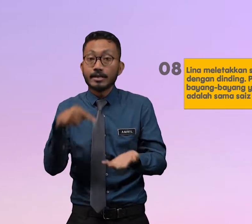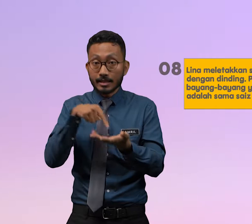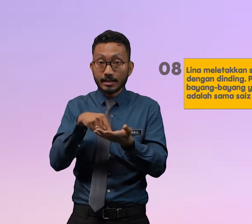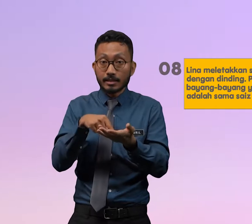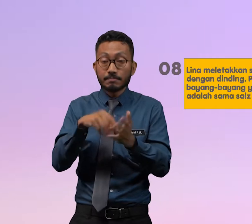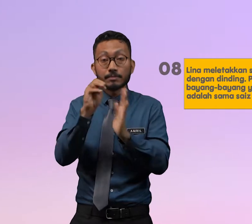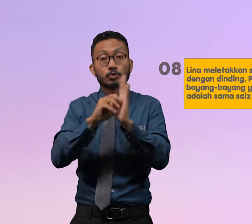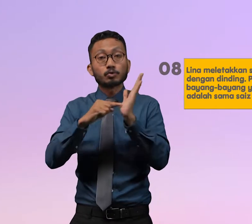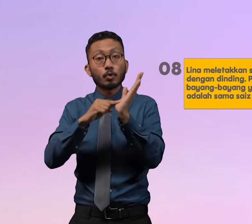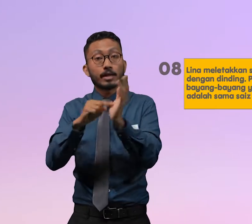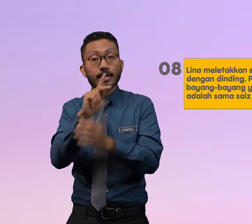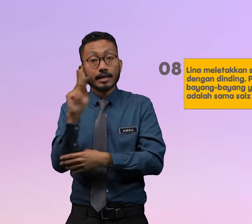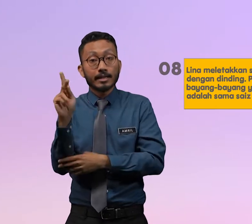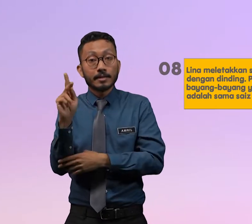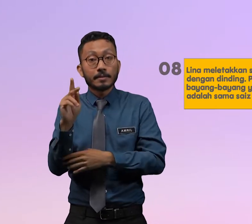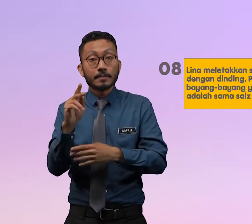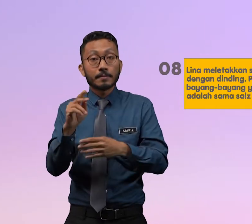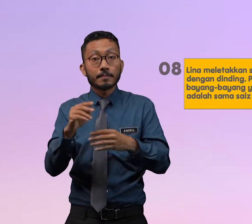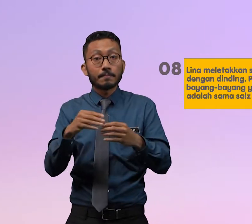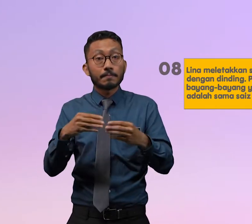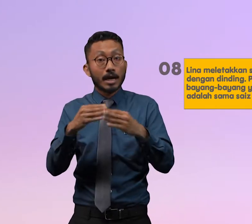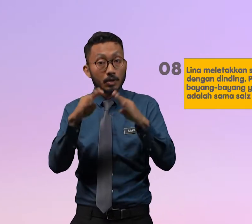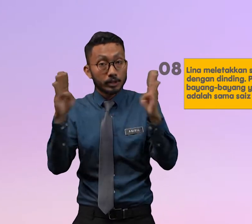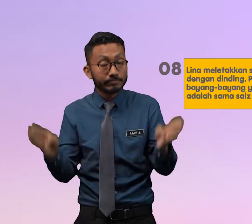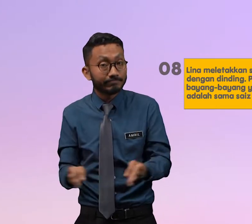Ini menunjukkan bahawa